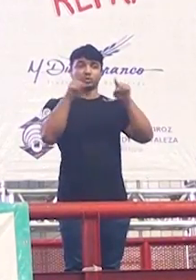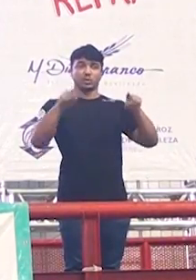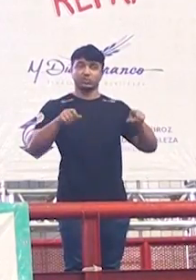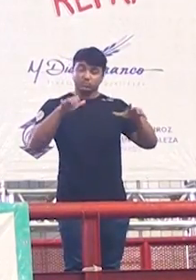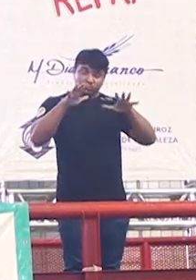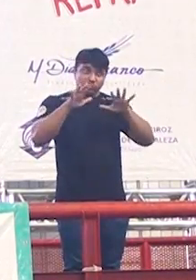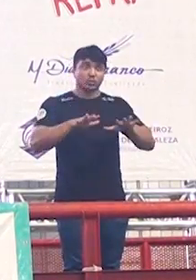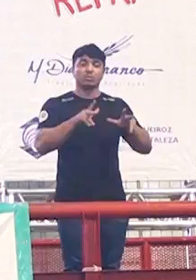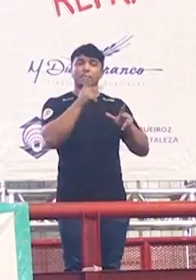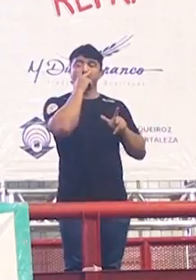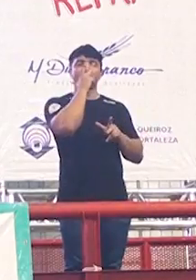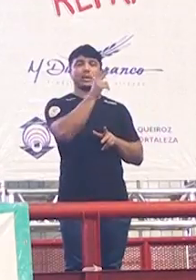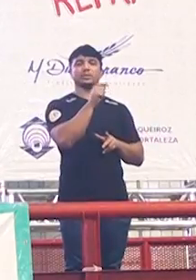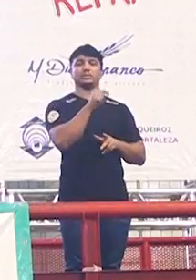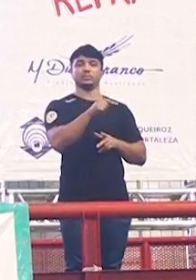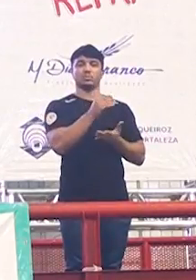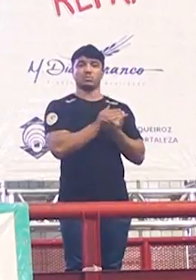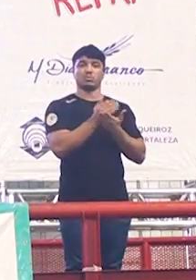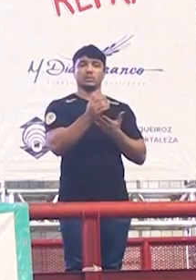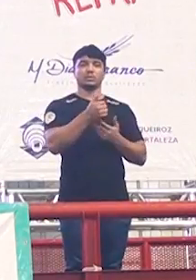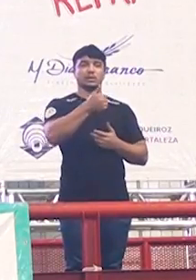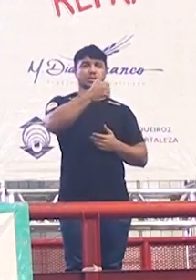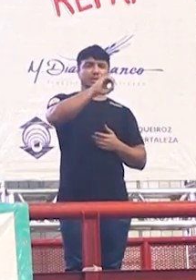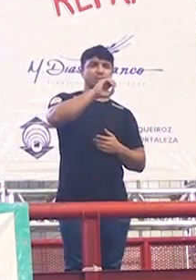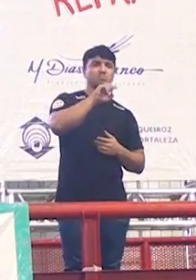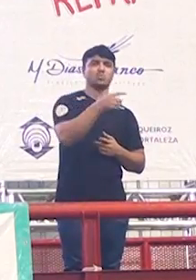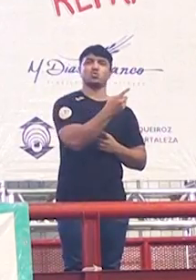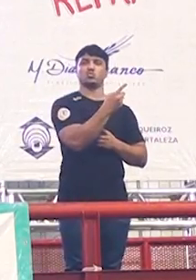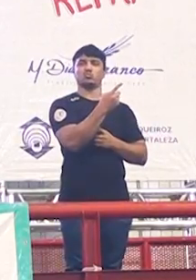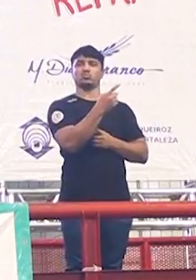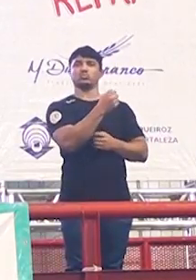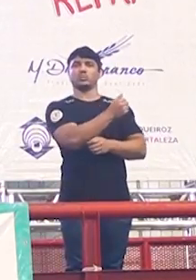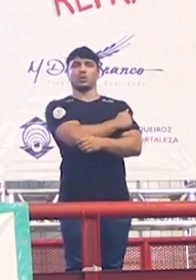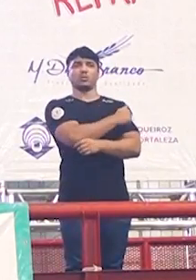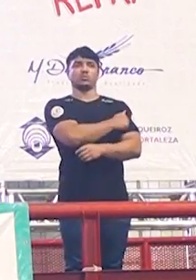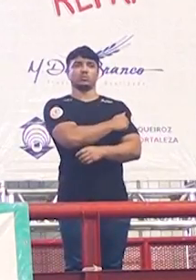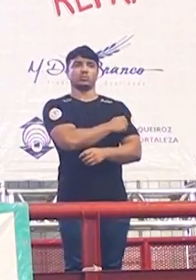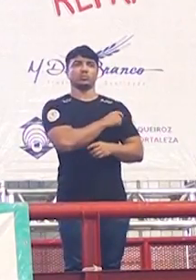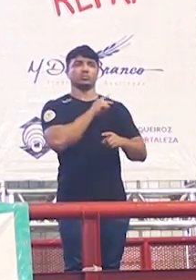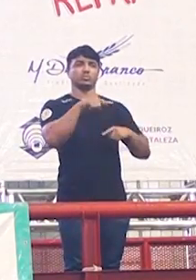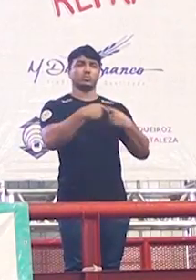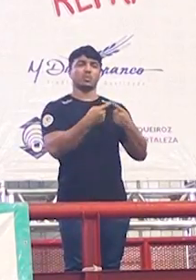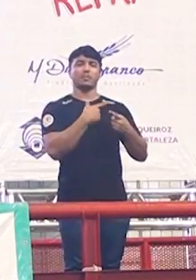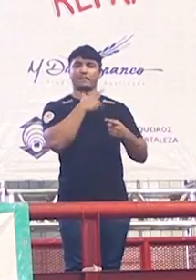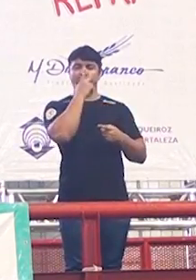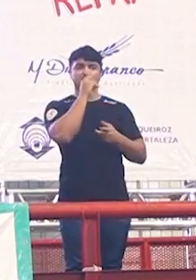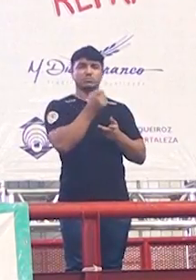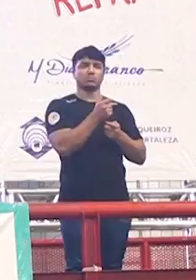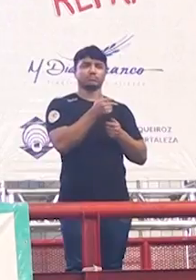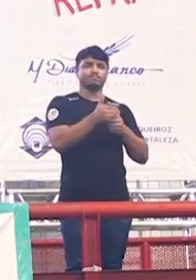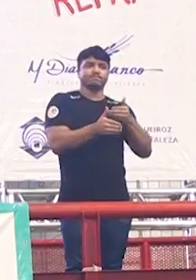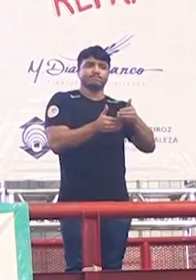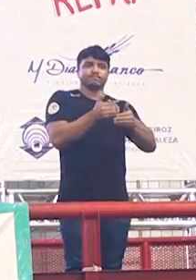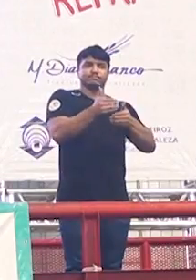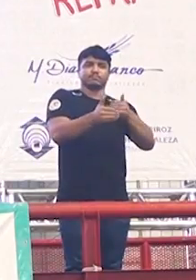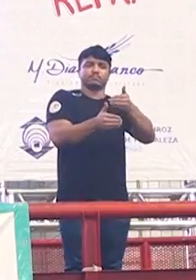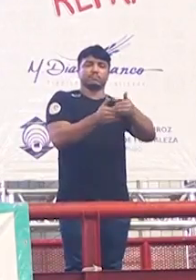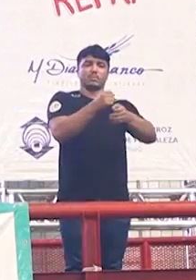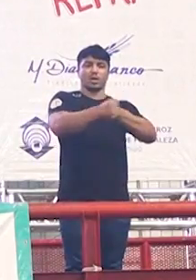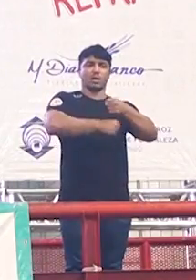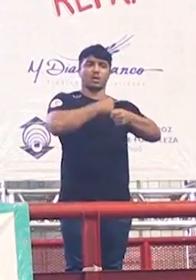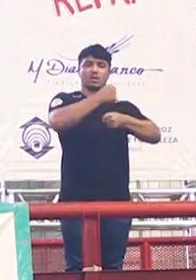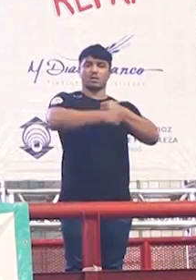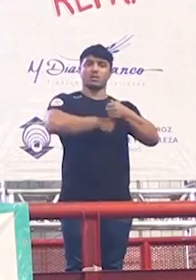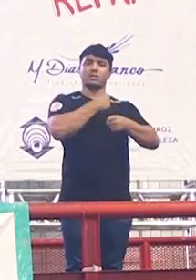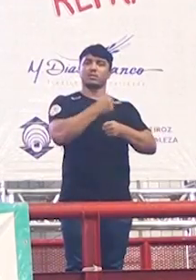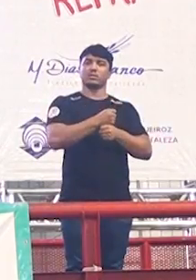assim. Inicialmente 10.000 alunos inscritos, e no final de cada ano a gente tinha uma